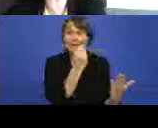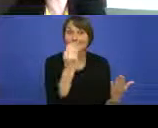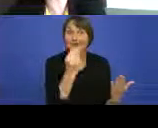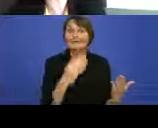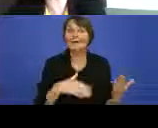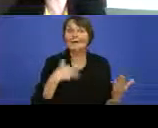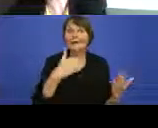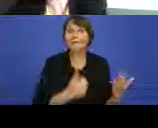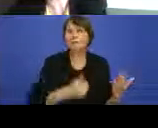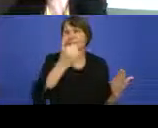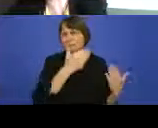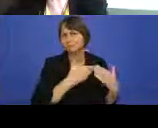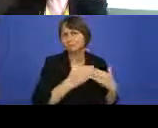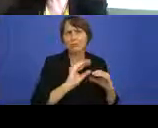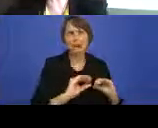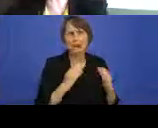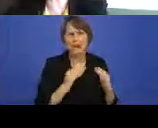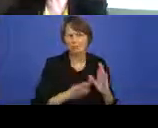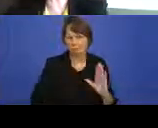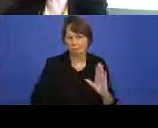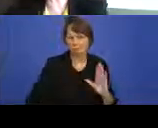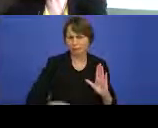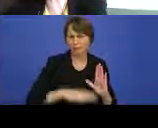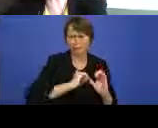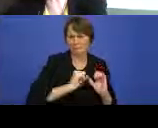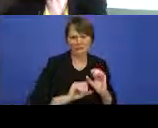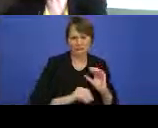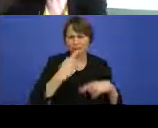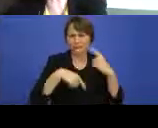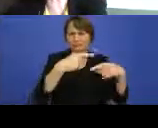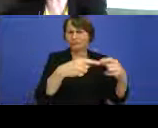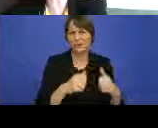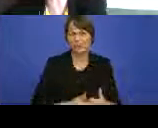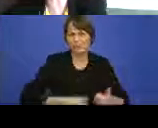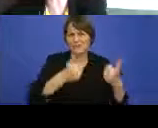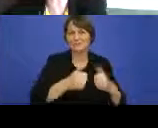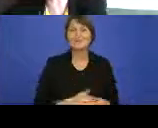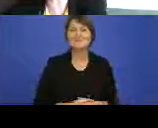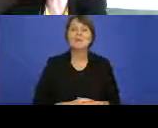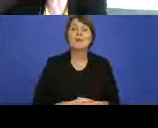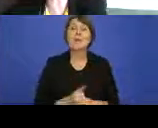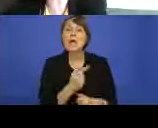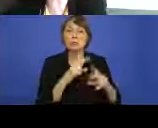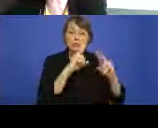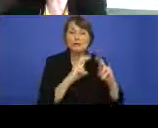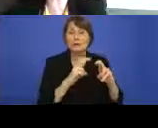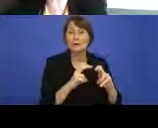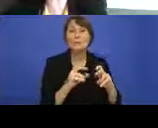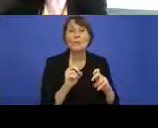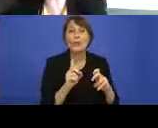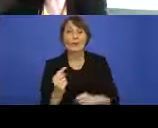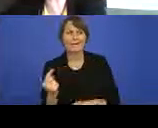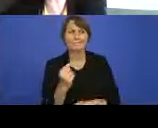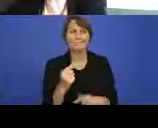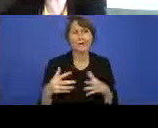résultats scolaires et vont au-delà et sur toute la vie. La plupart de la recherche provient des États-Unis, mais il y a de